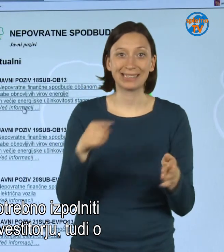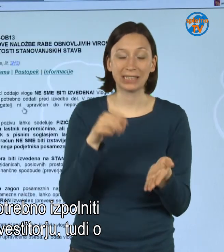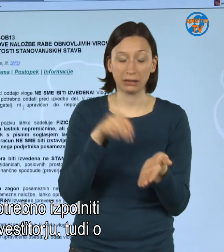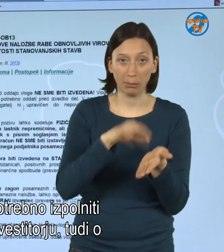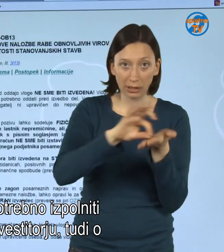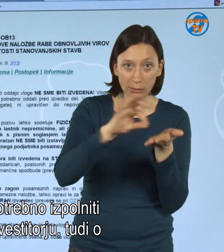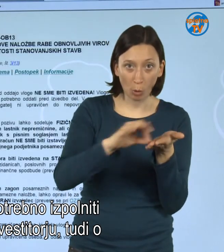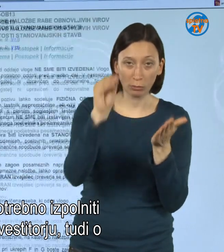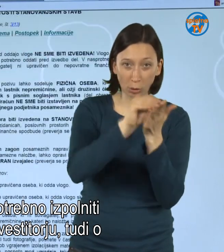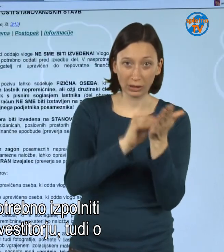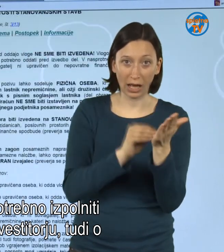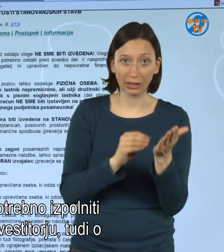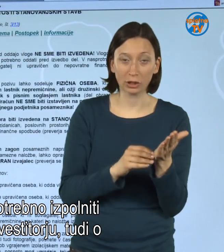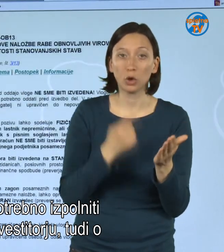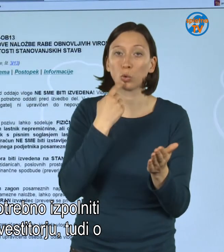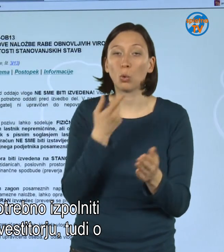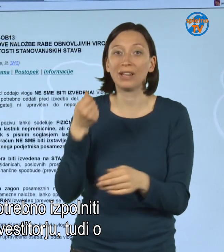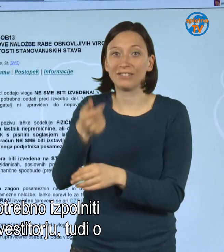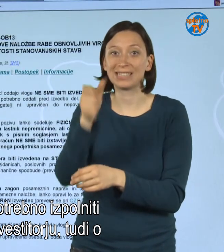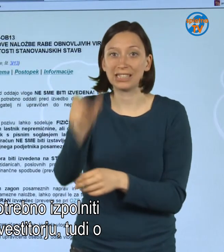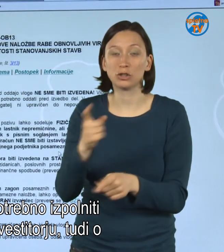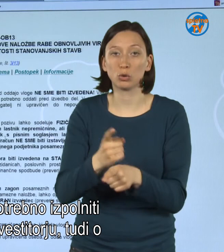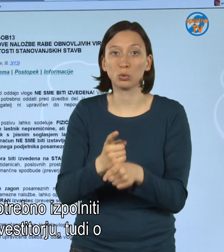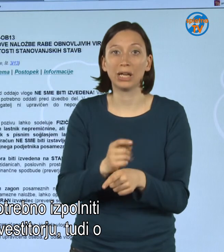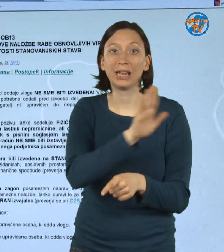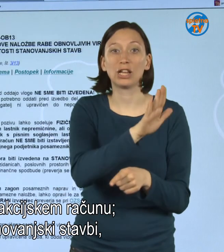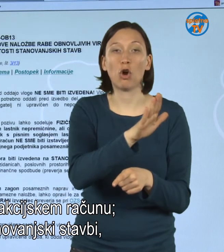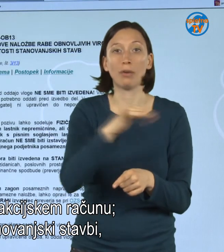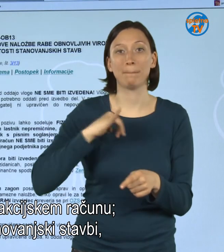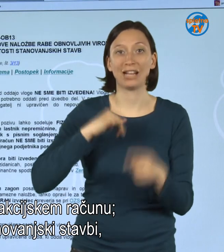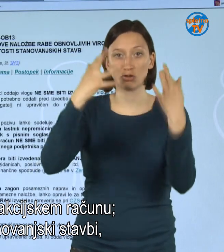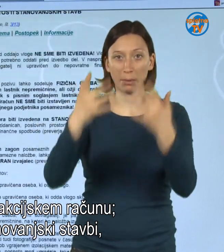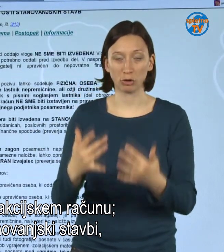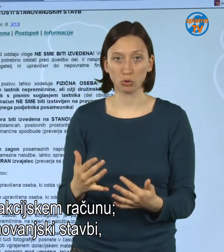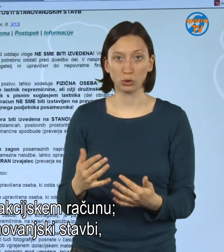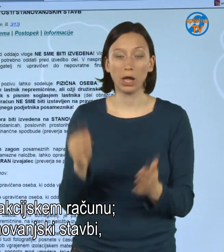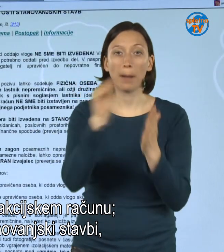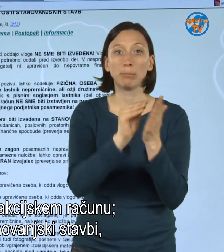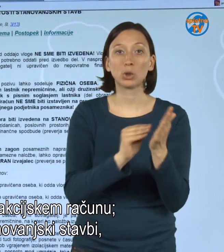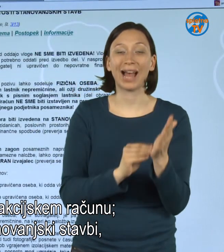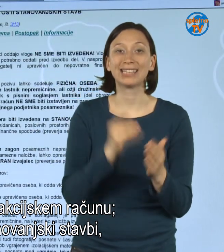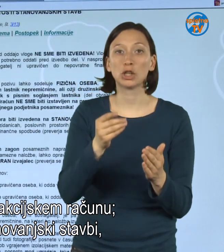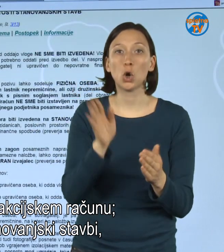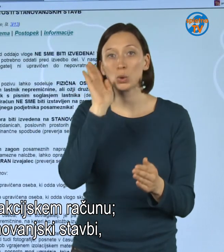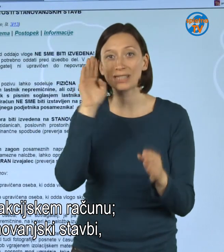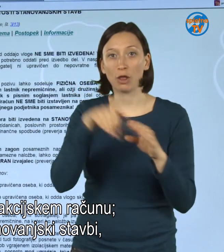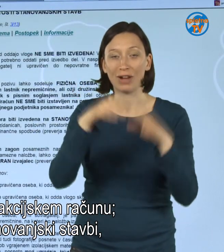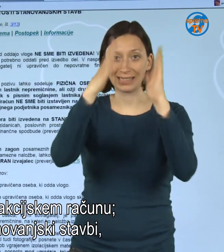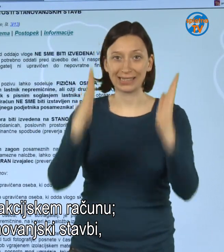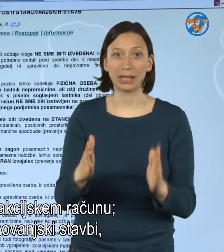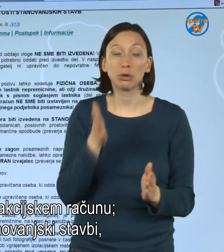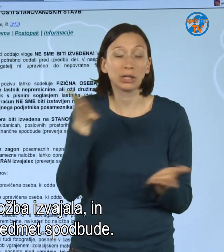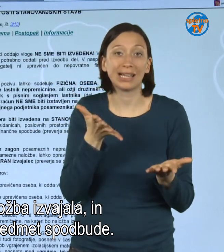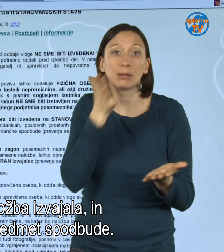potrebno izpolniti s podatki o investitorju, tudi njegovem transakcijskem računu, podatki o